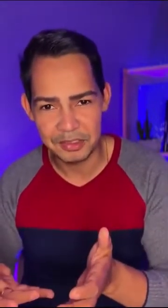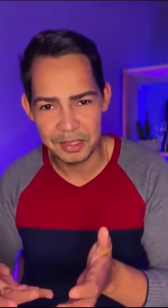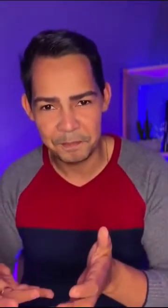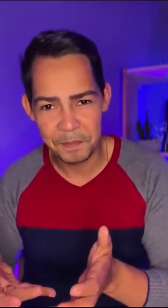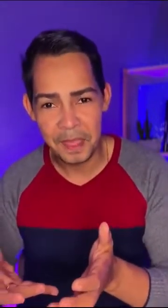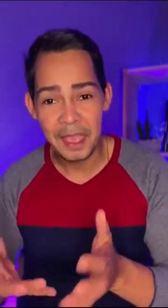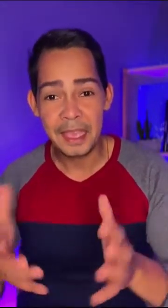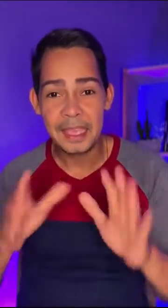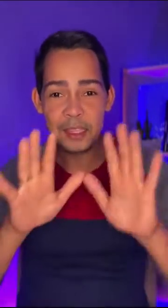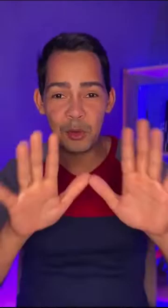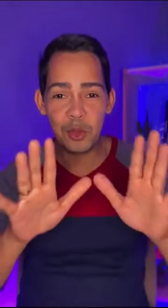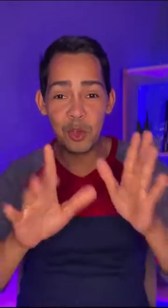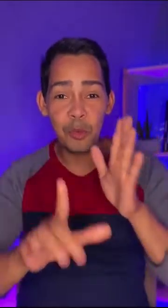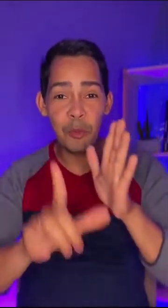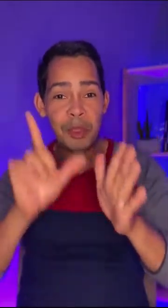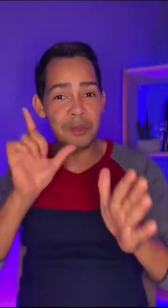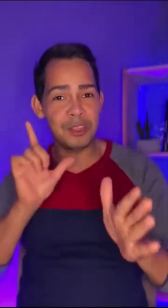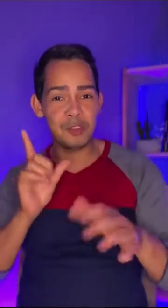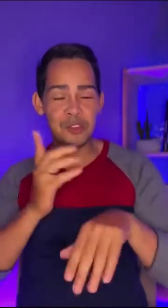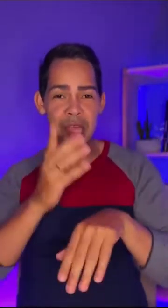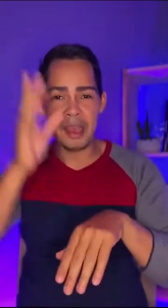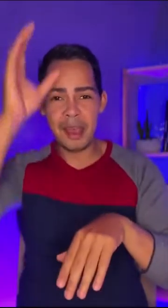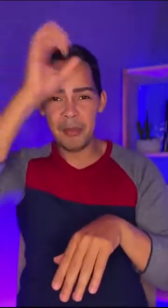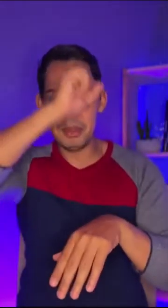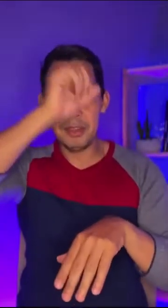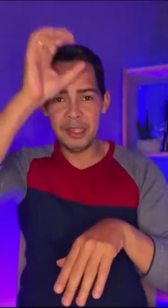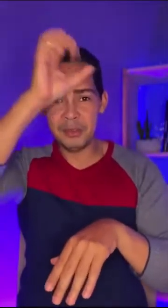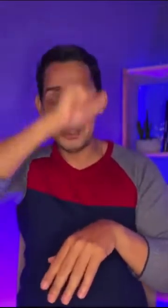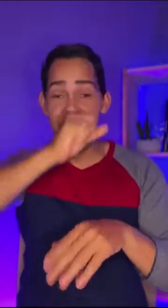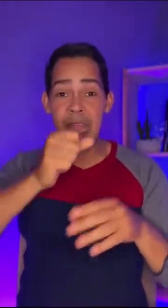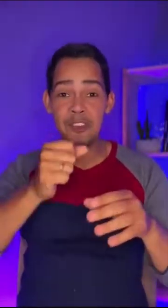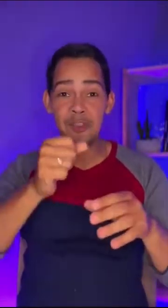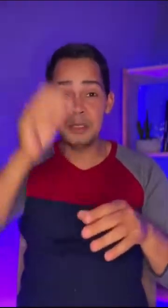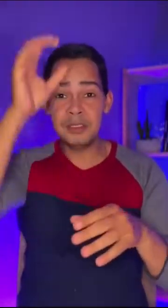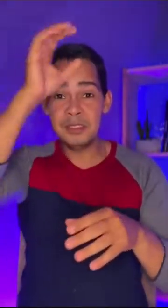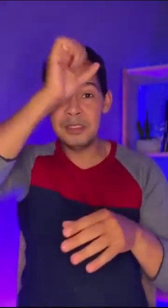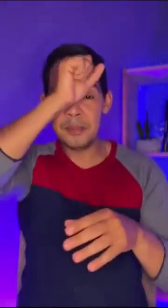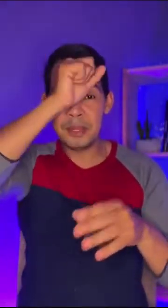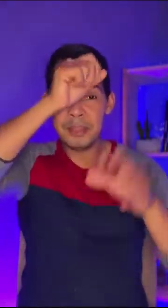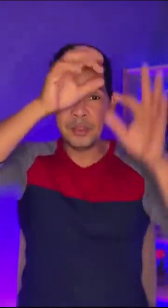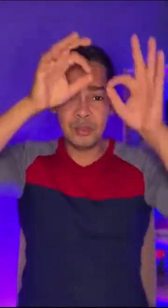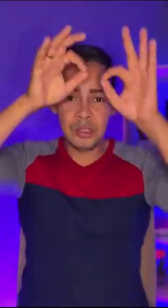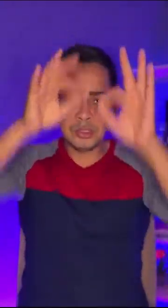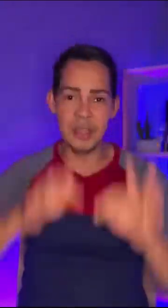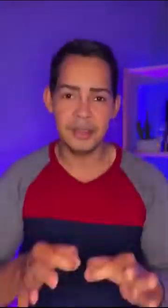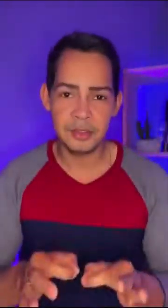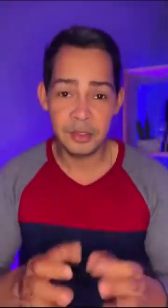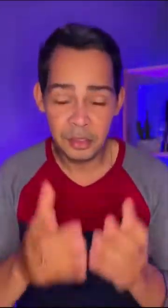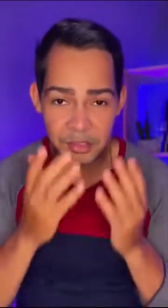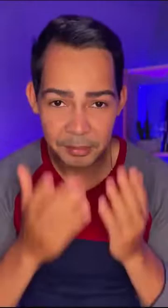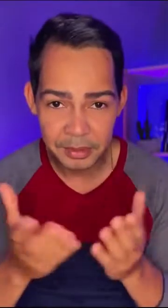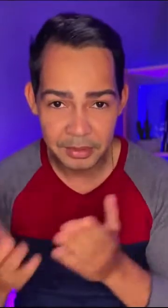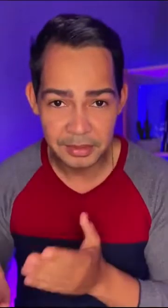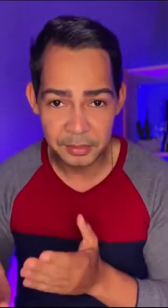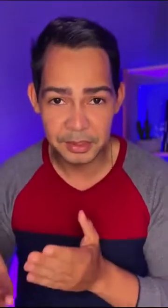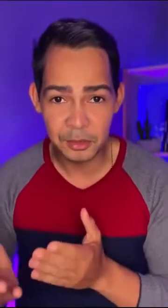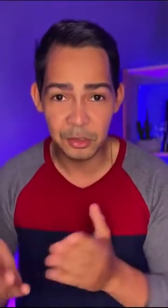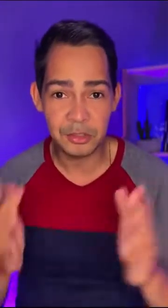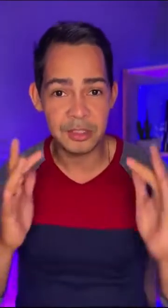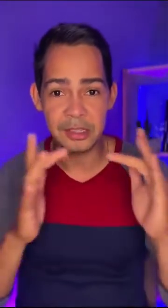fazer. Então, no momento em que a gente está aprendendo, a gente precisa aprender do jeito certo. Você precisa aprender do jeito certo,